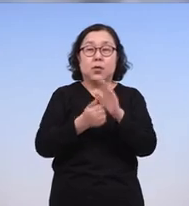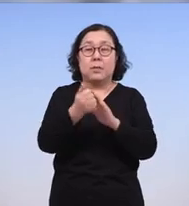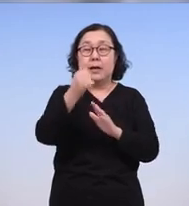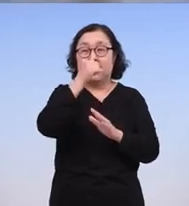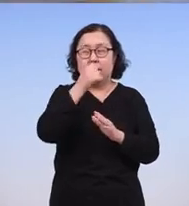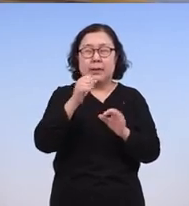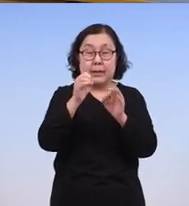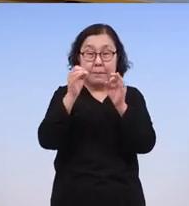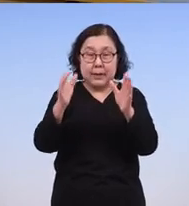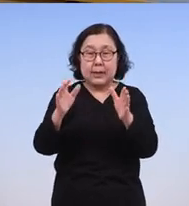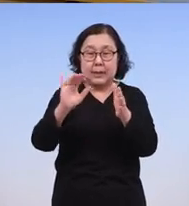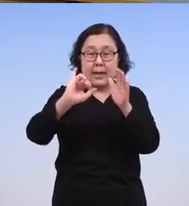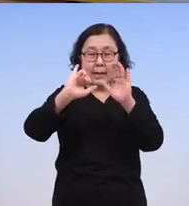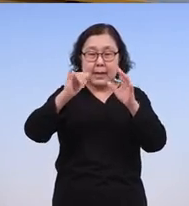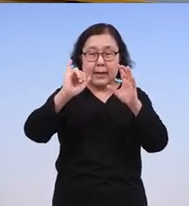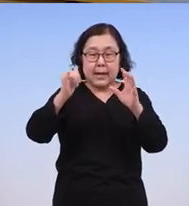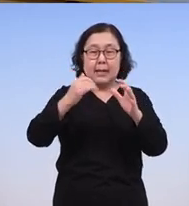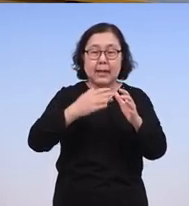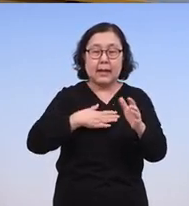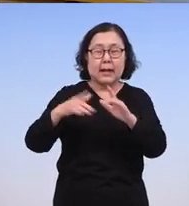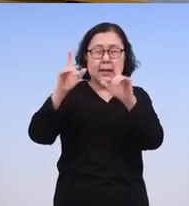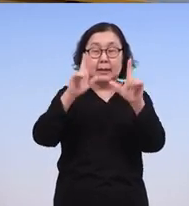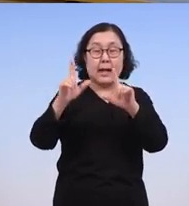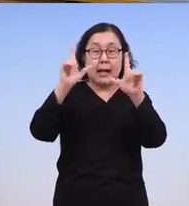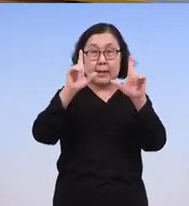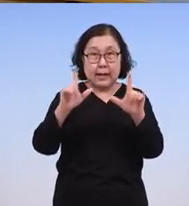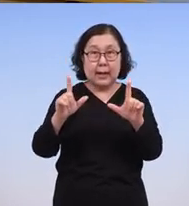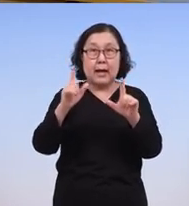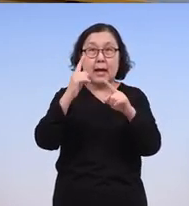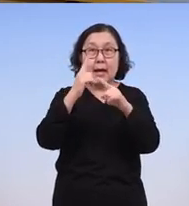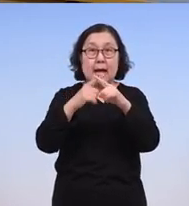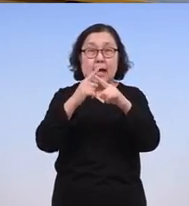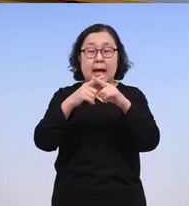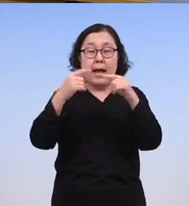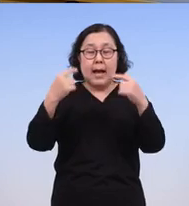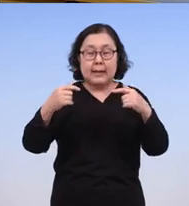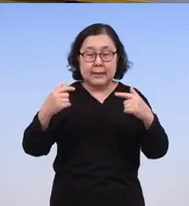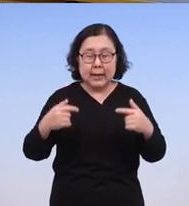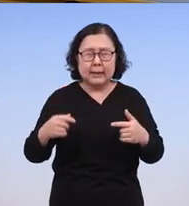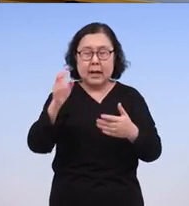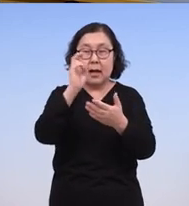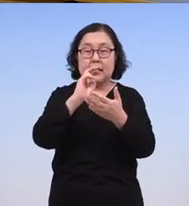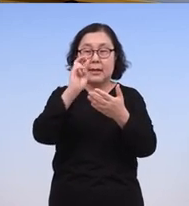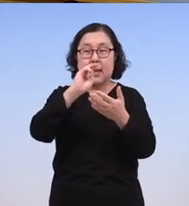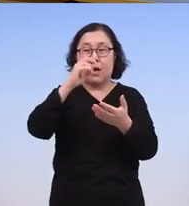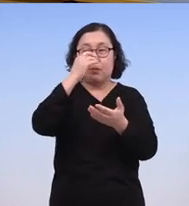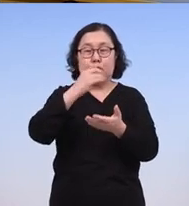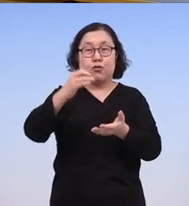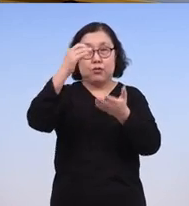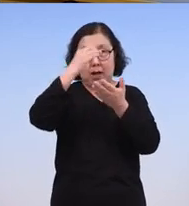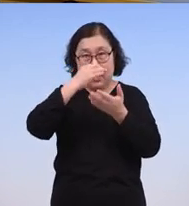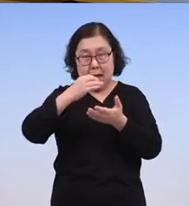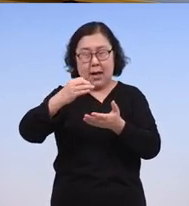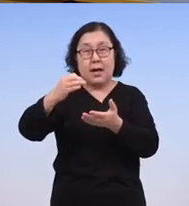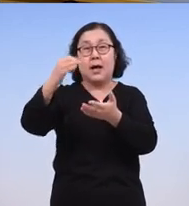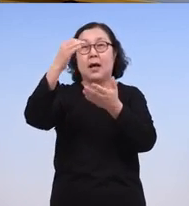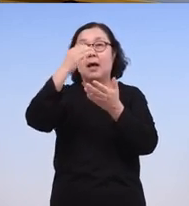492장, 잠시 세상에 내가 살면서 항상 찬송